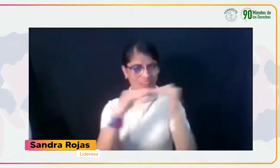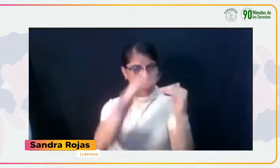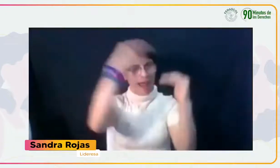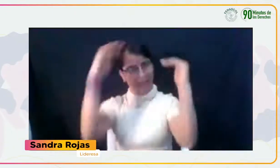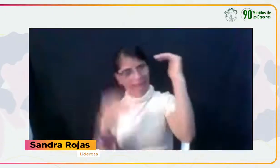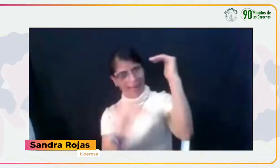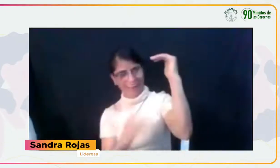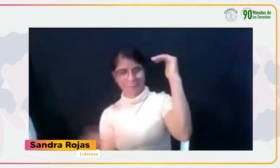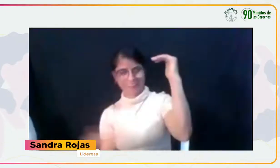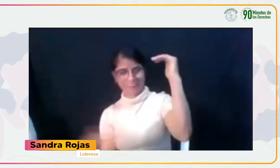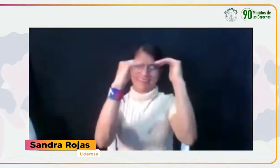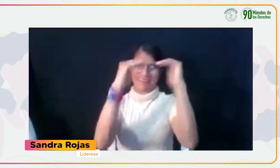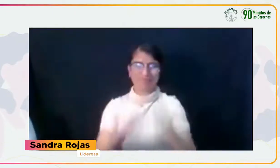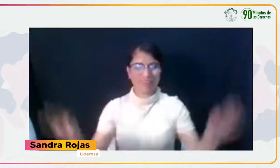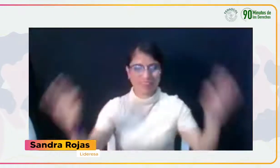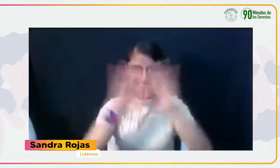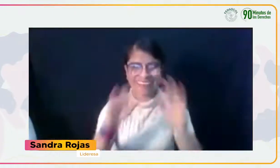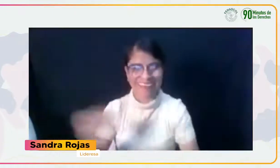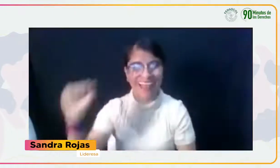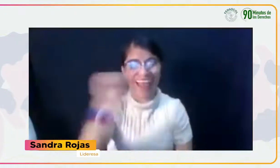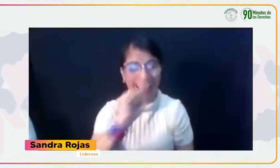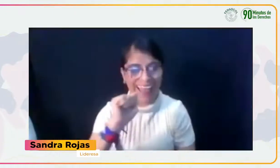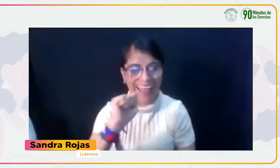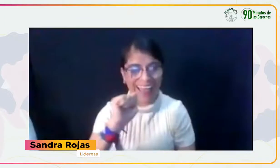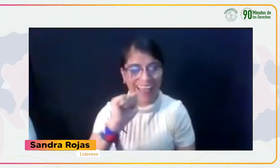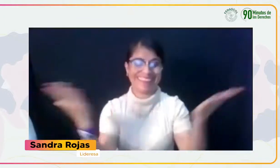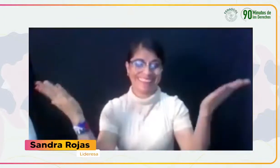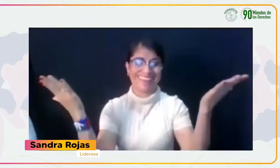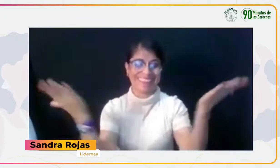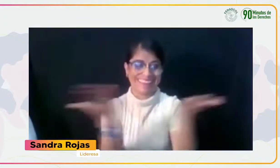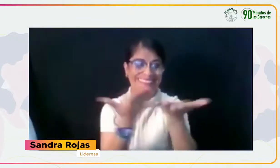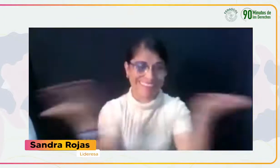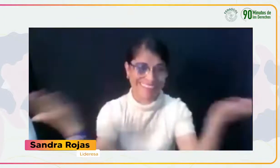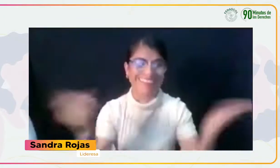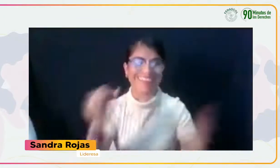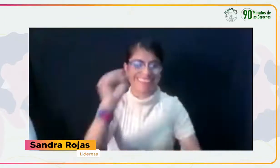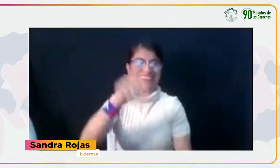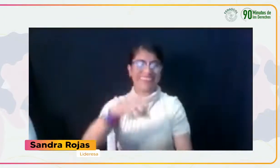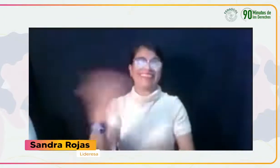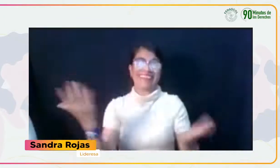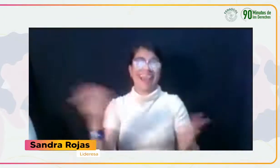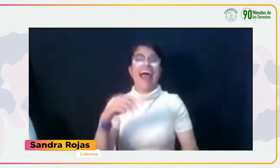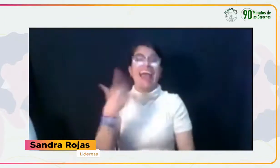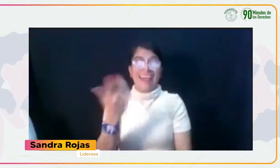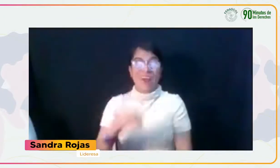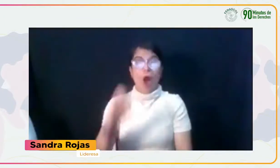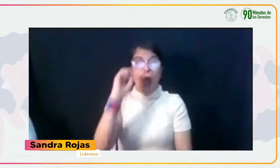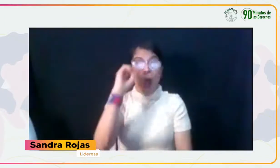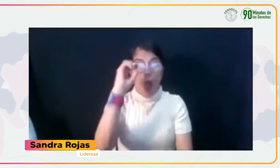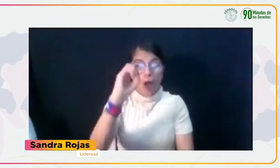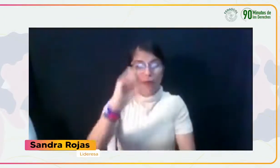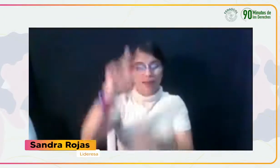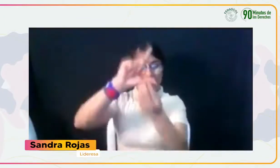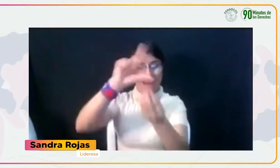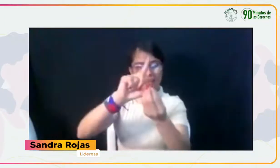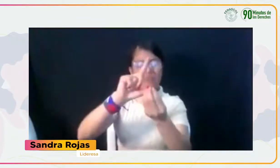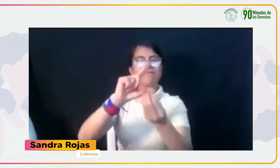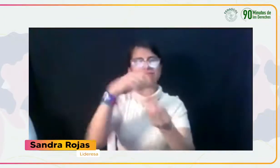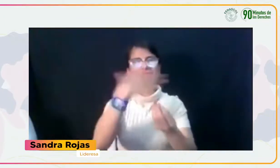lo diga, ¿no? Porque también vemos que aquí hay algunas desigualdades. ¿Dónde está la participación política de las mujeres como candidatas